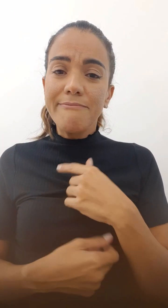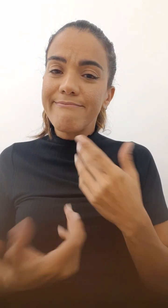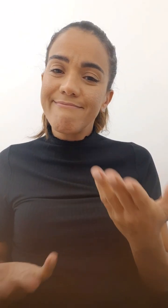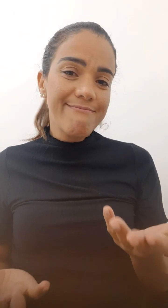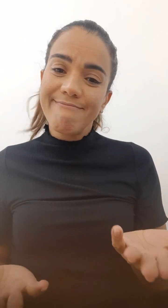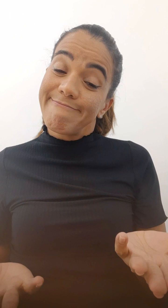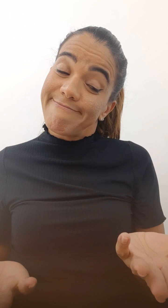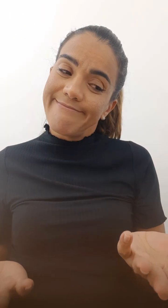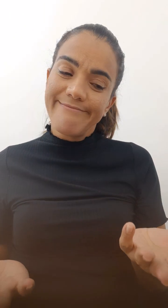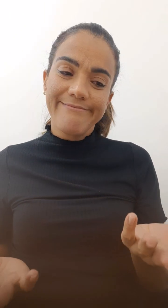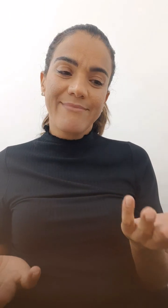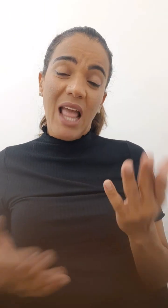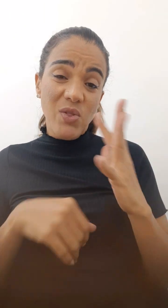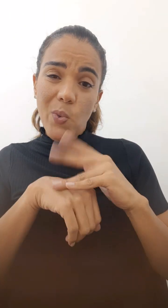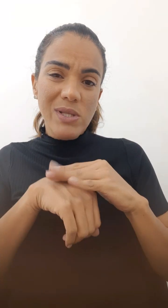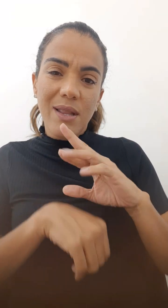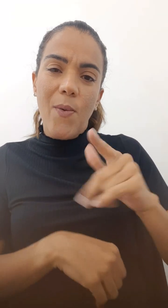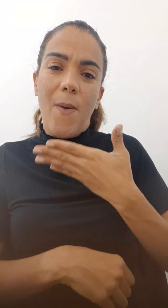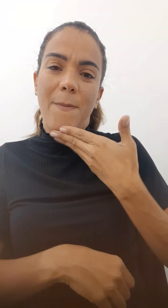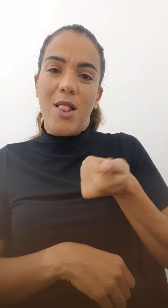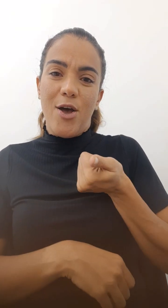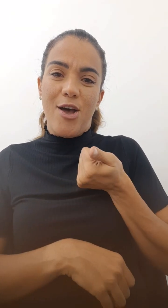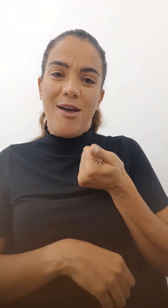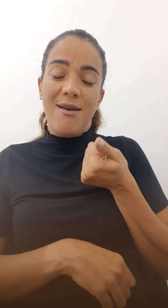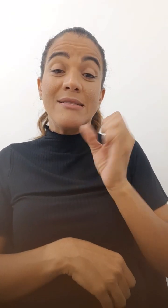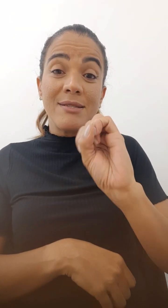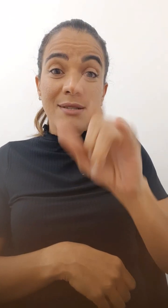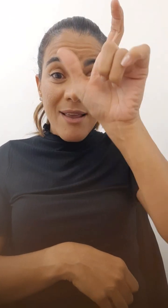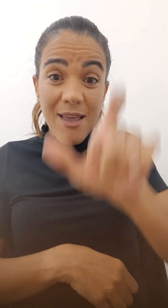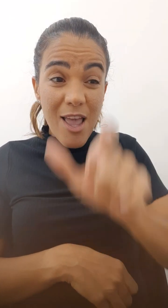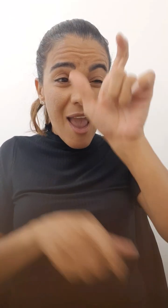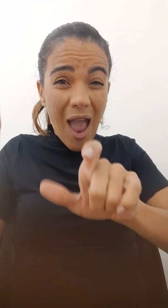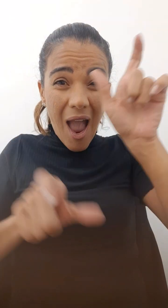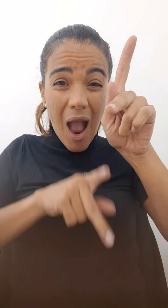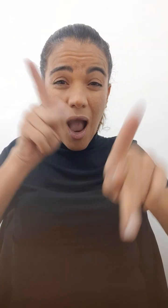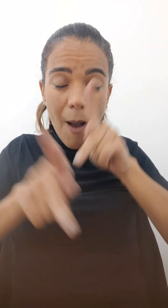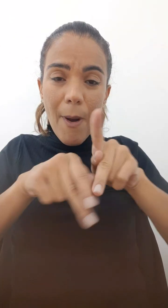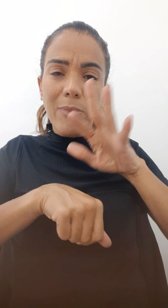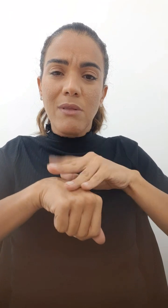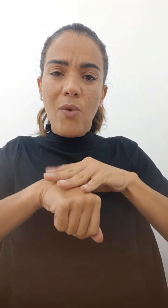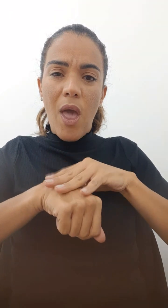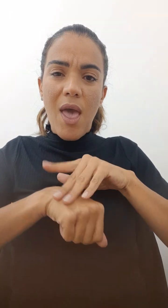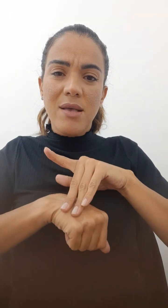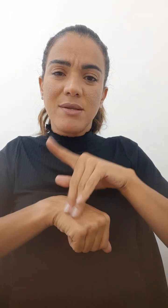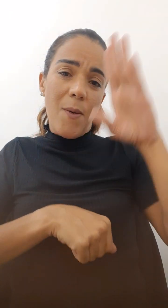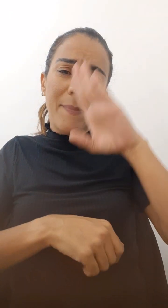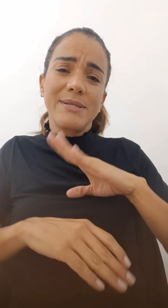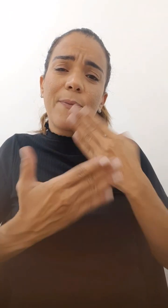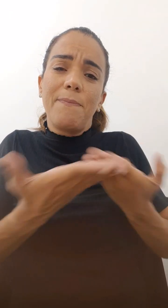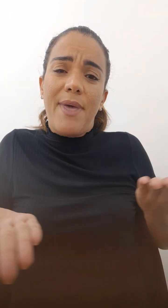tomar vacina, a doença ela não pode ser melhor para ninguém. O que uma doença